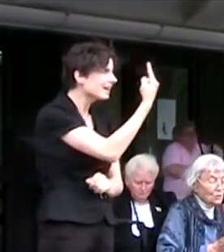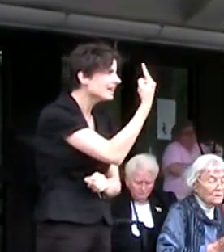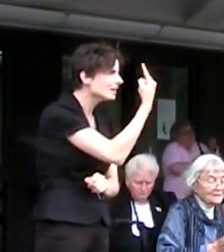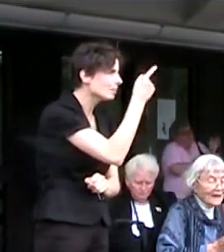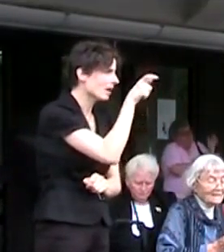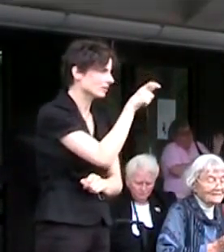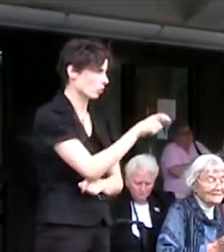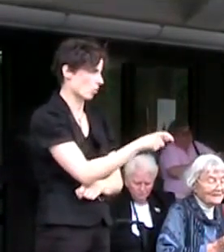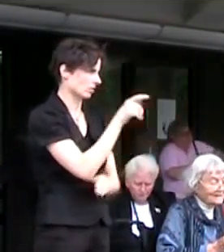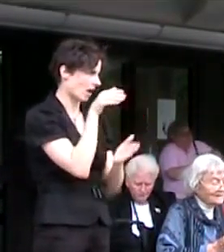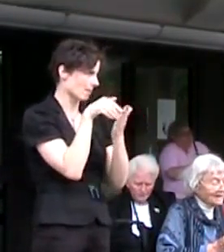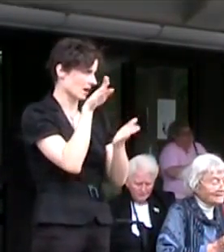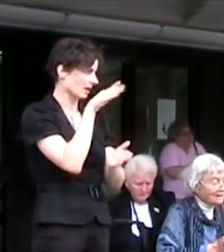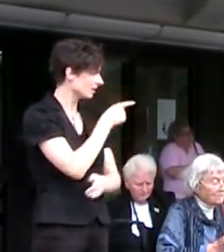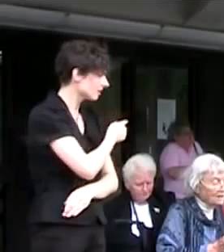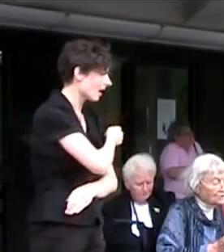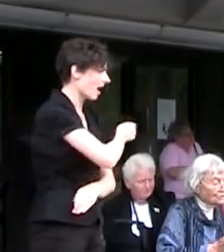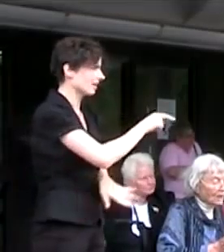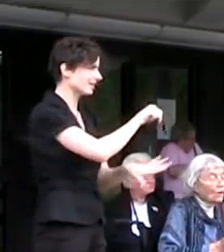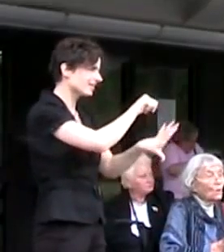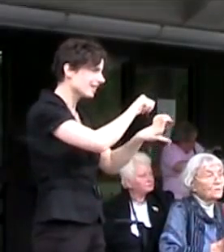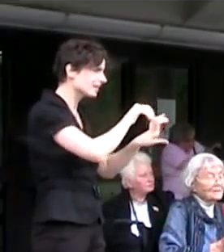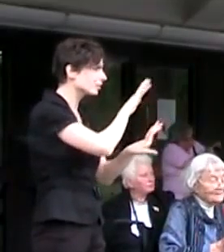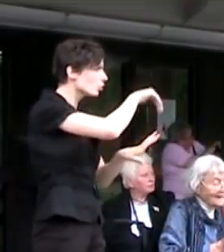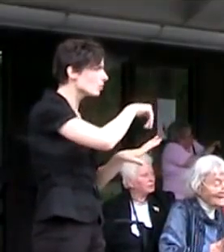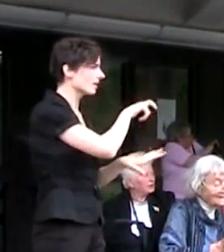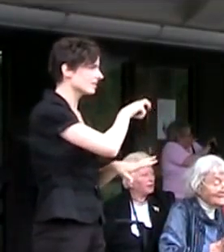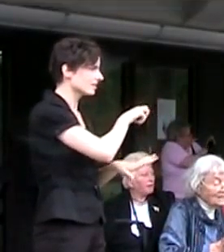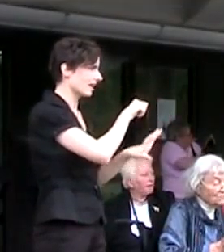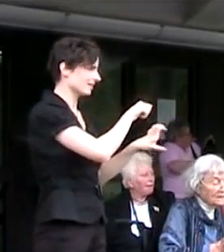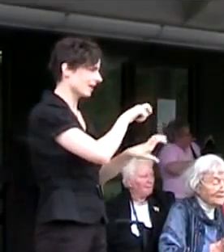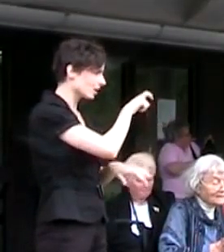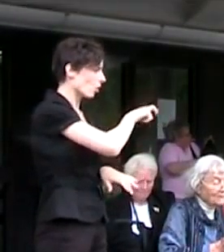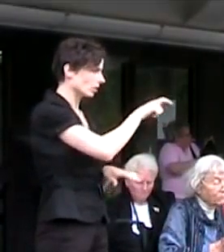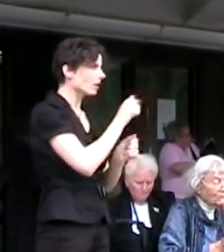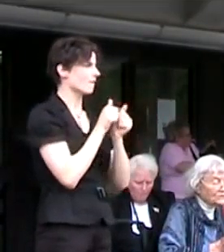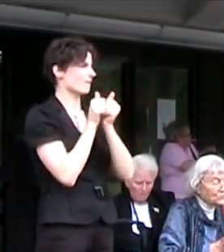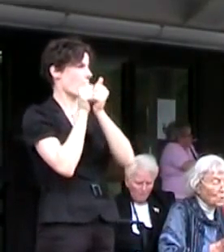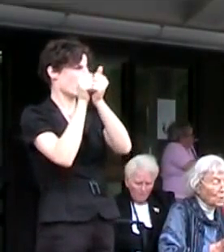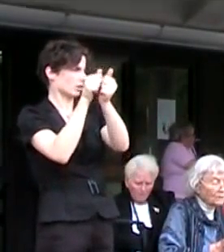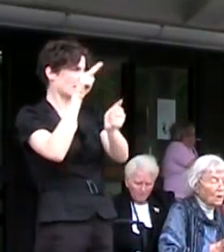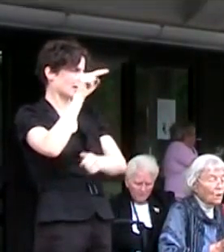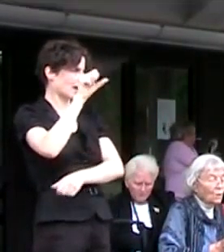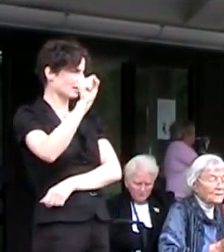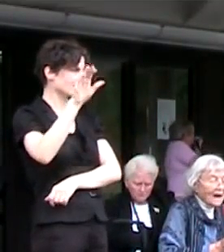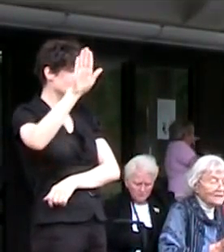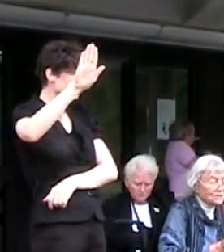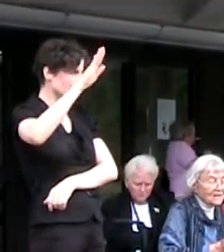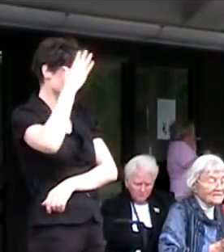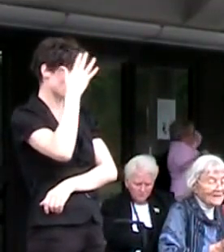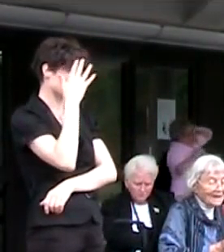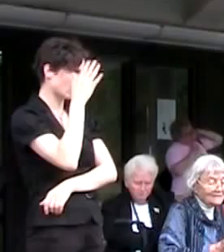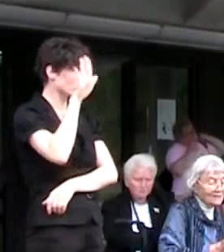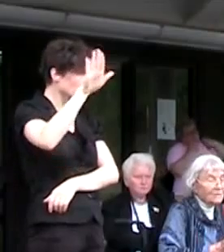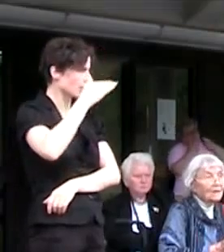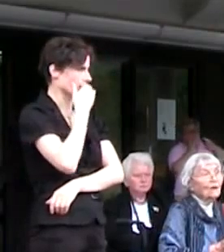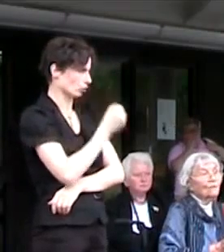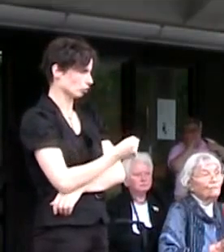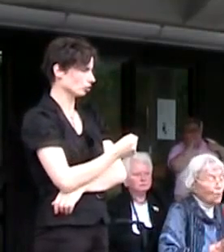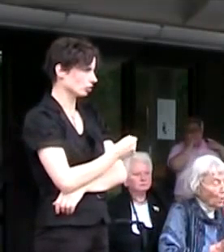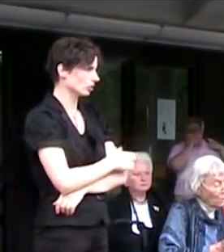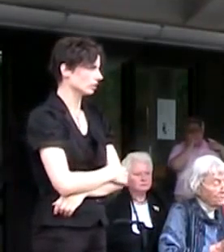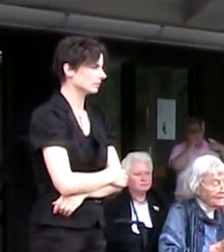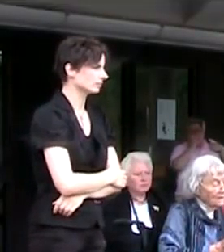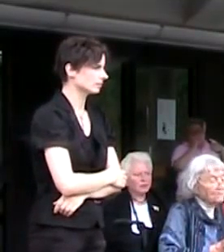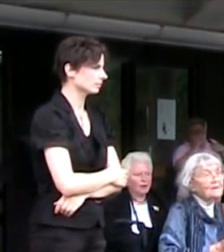seelisch und geistig intakter Mensch unter 60 Psychiatrieprofessoren und Anstaltsleitern.